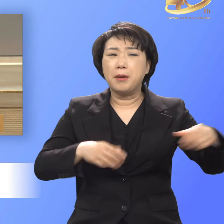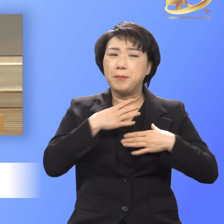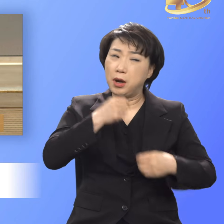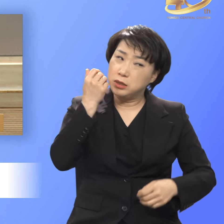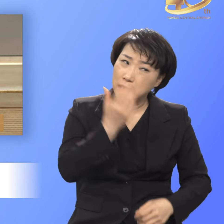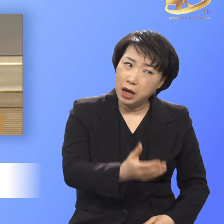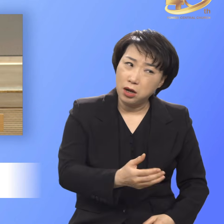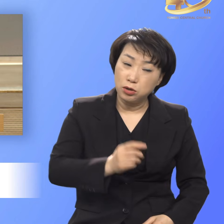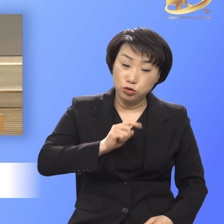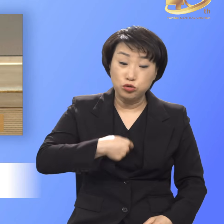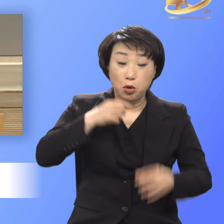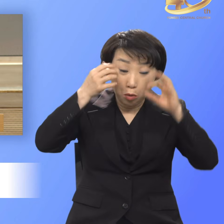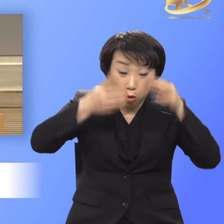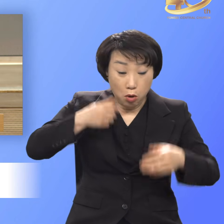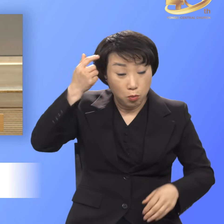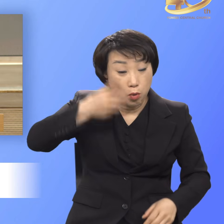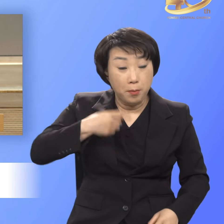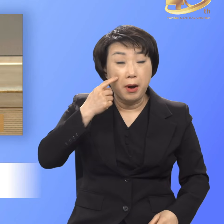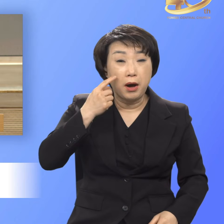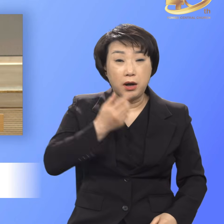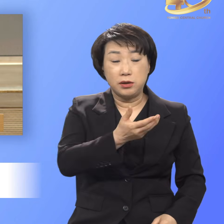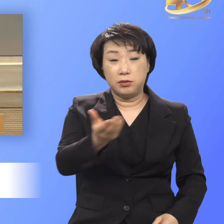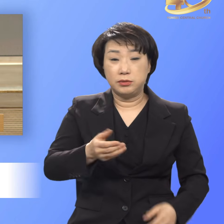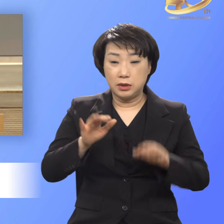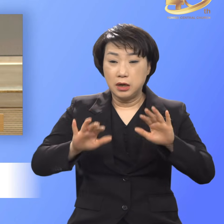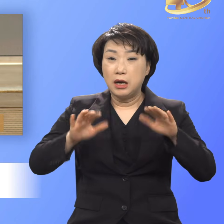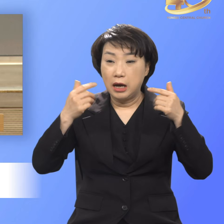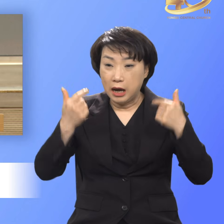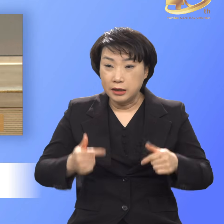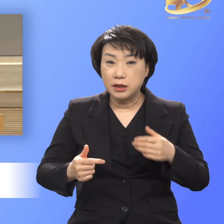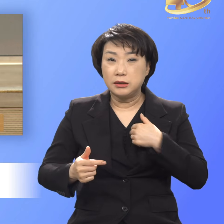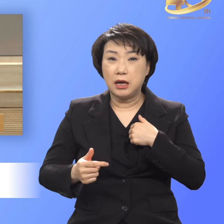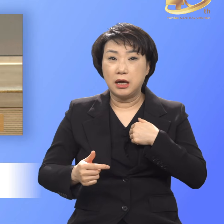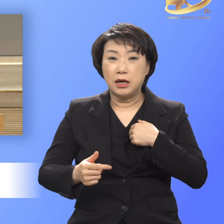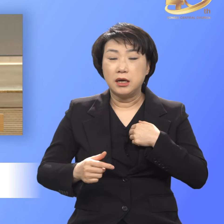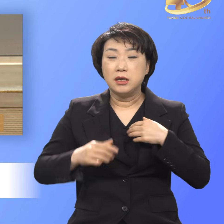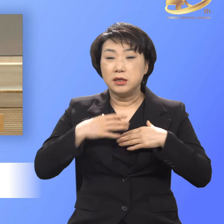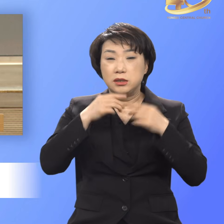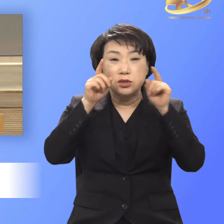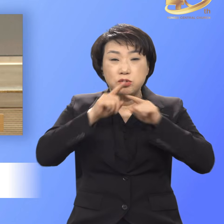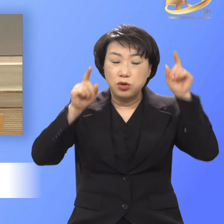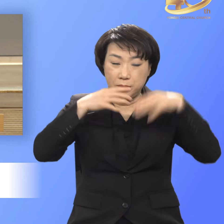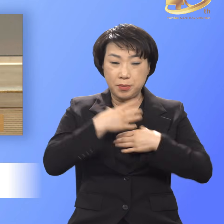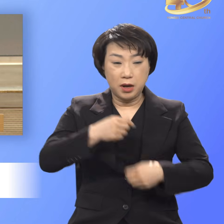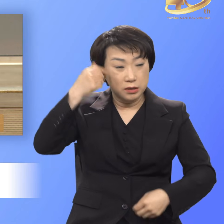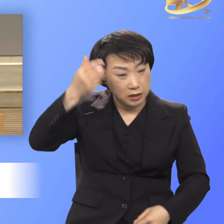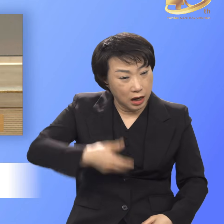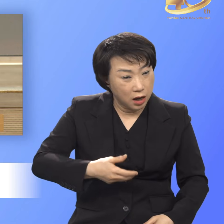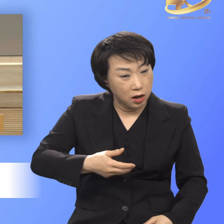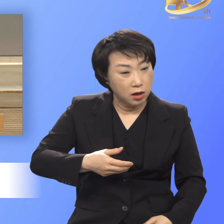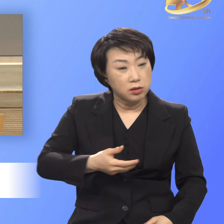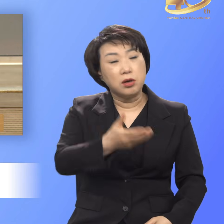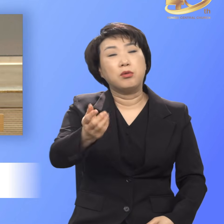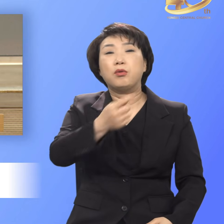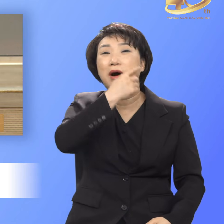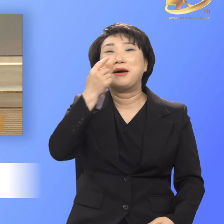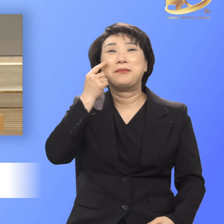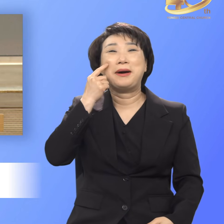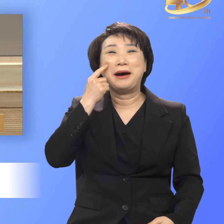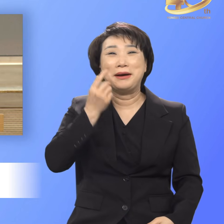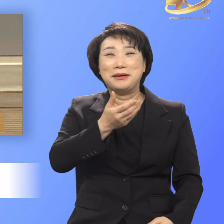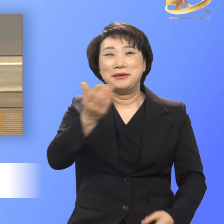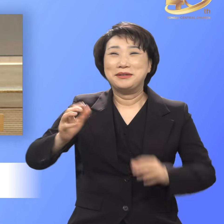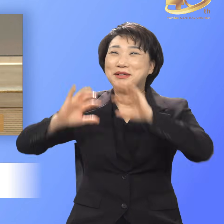평안하냐? 물어봐. 우리는 항상 나에게 지옥은 평안하냐고 자주 물어봐.